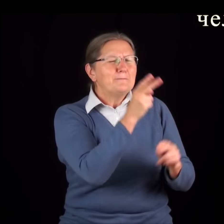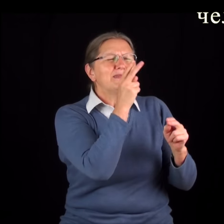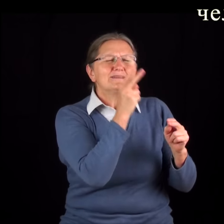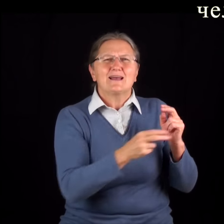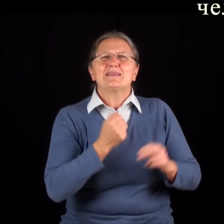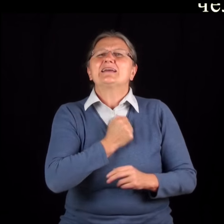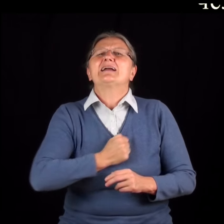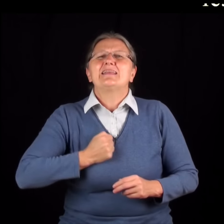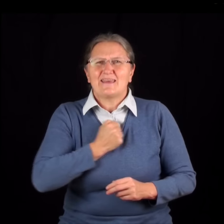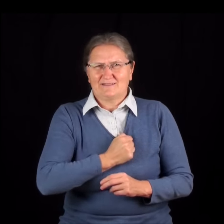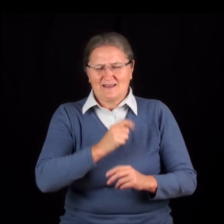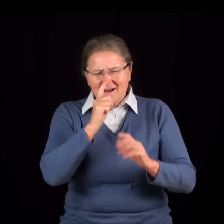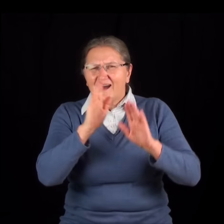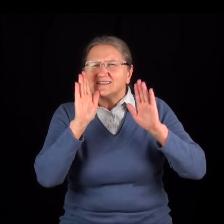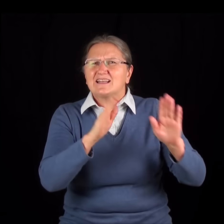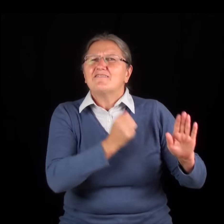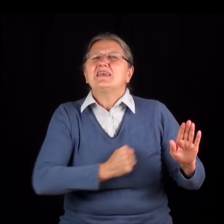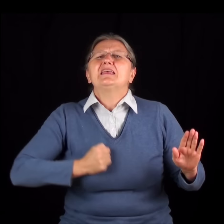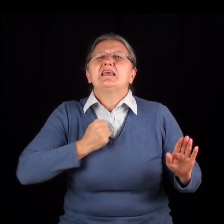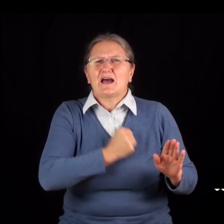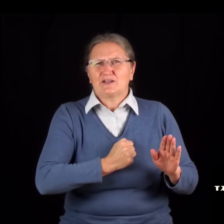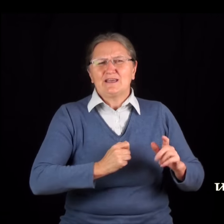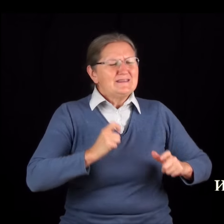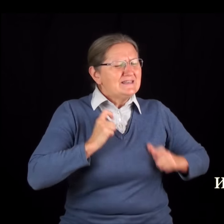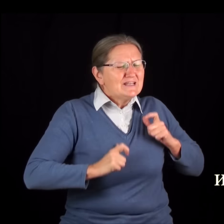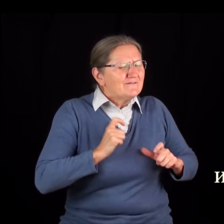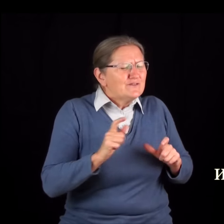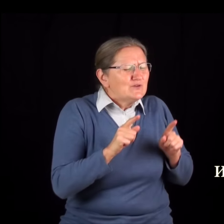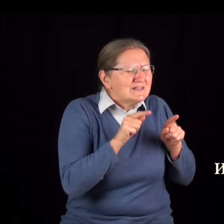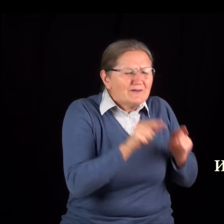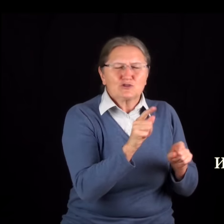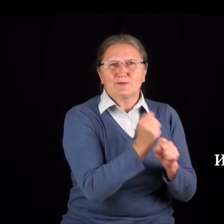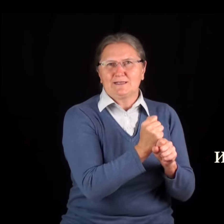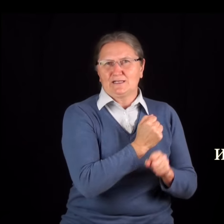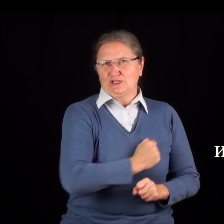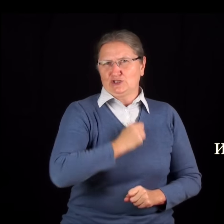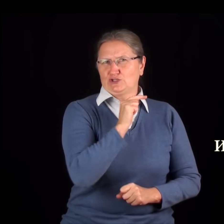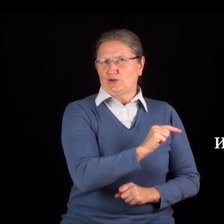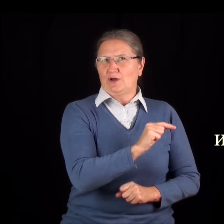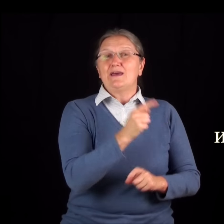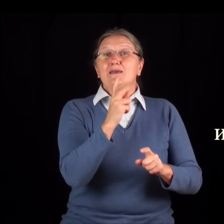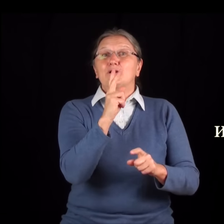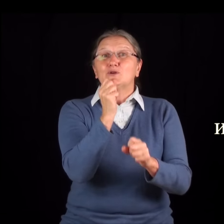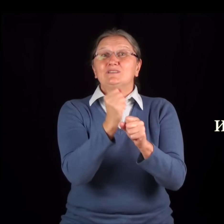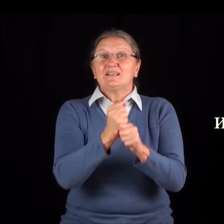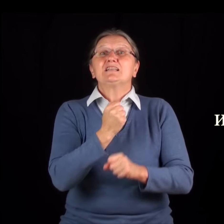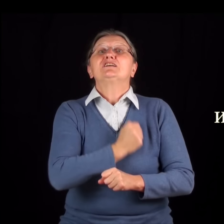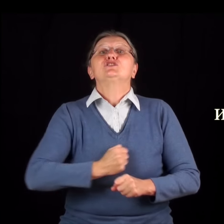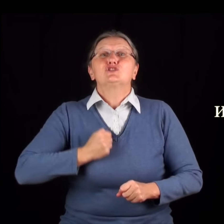Перестань гневаться и оставь ярость. Не ревнуй до того, чтобы делать зло, ибо делающие